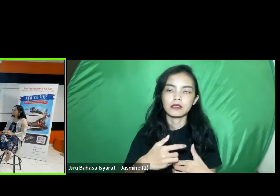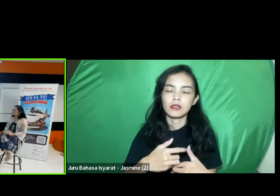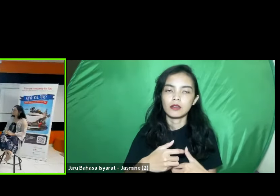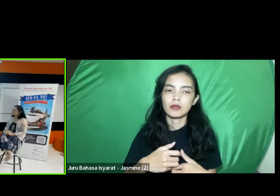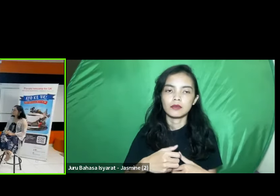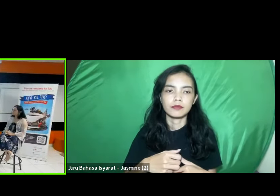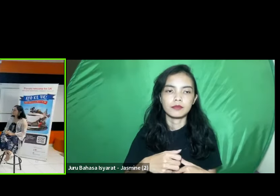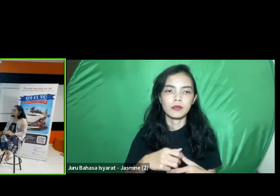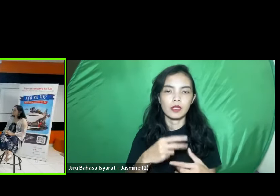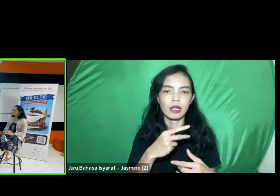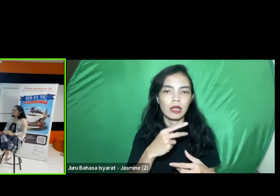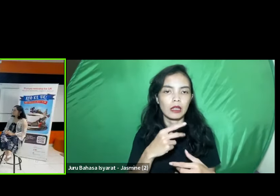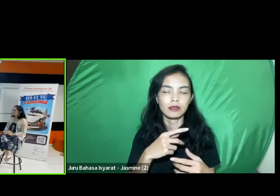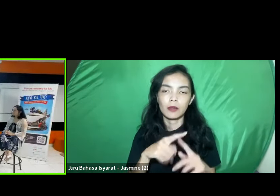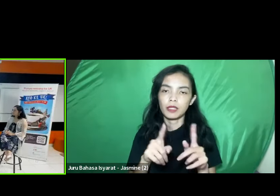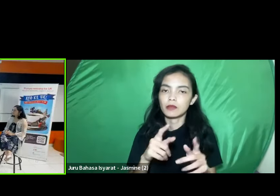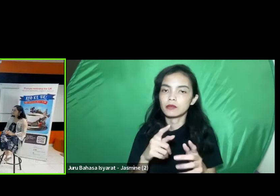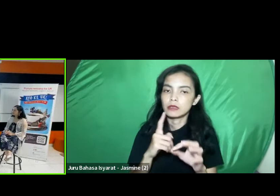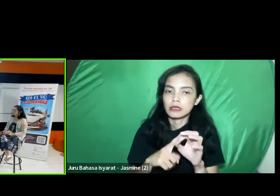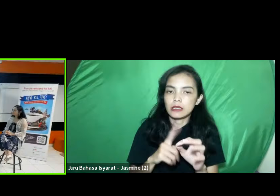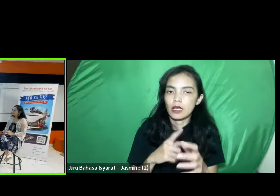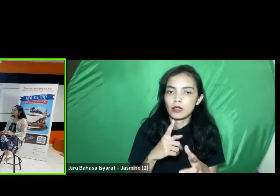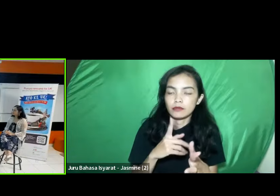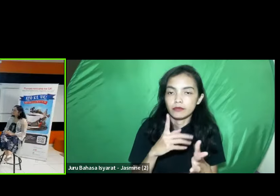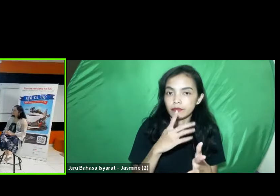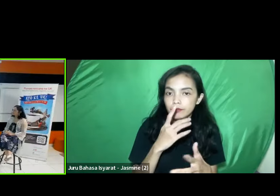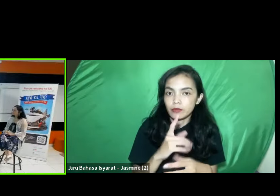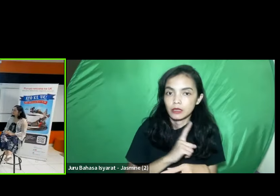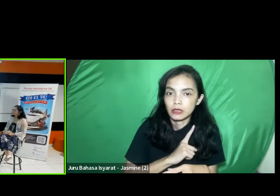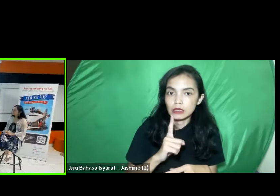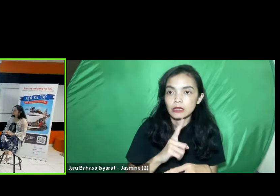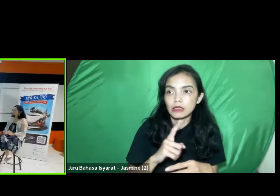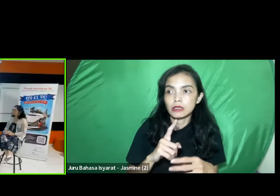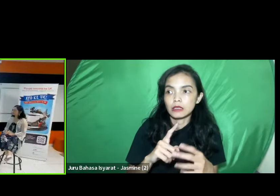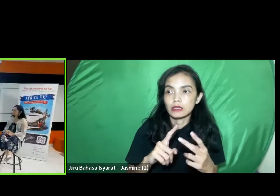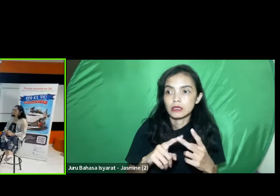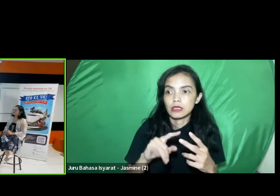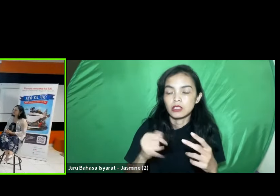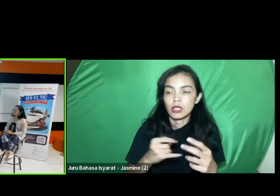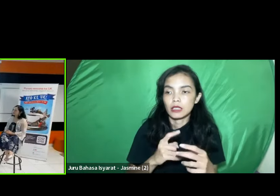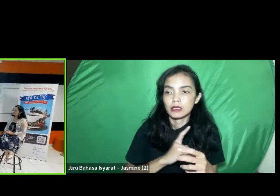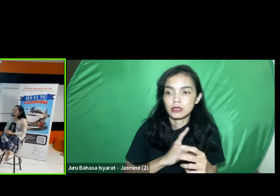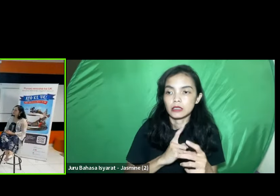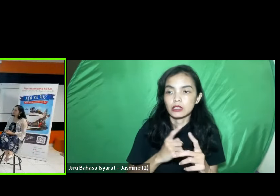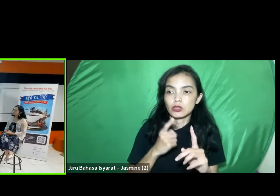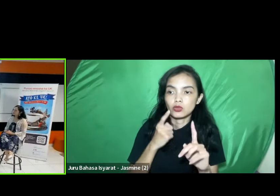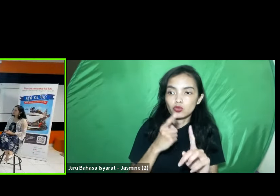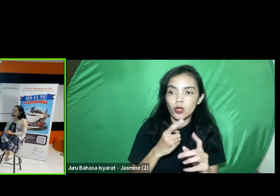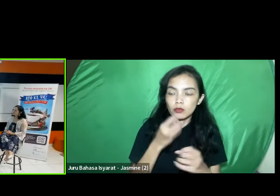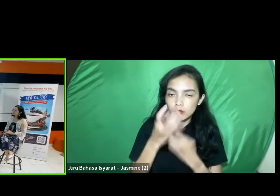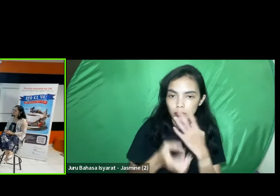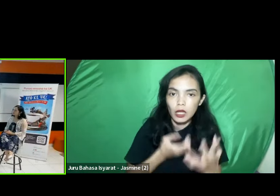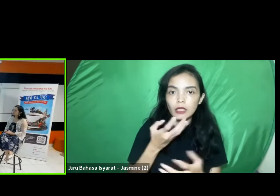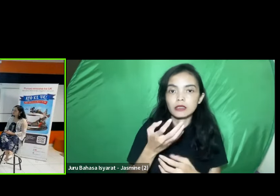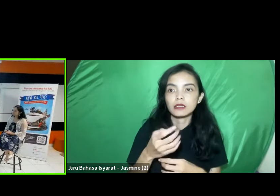betic yourself This is about discing with us personal goal notation